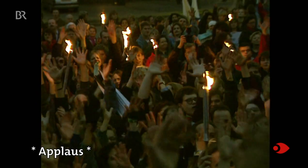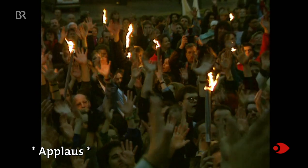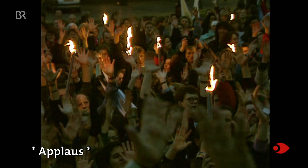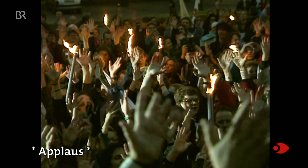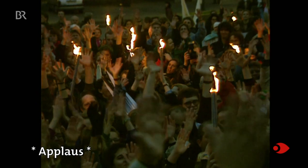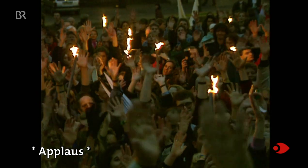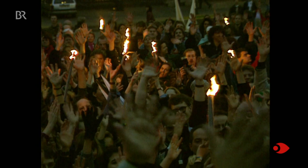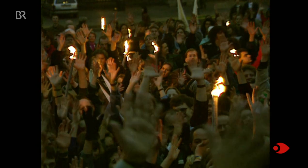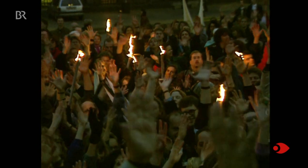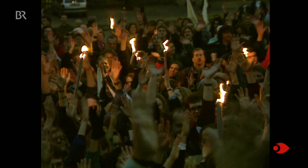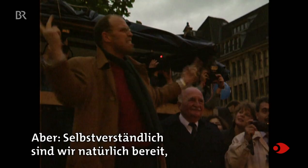Das Problem aber,